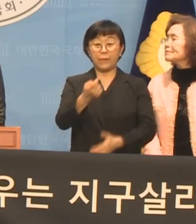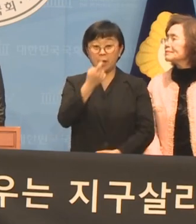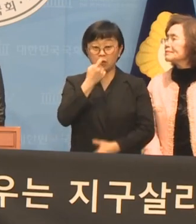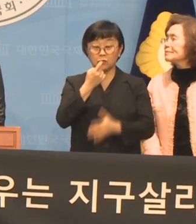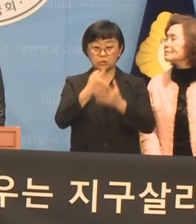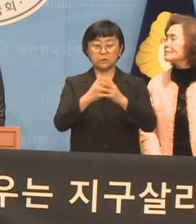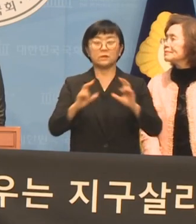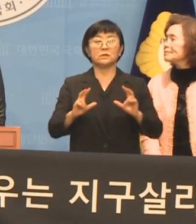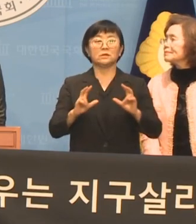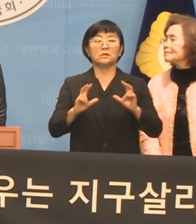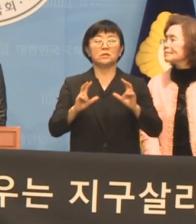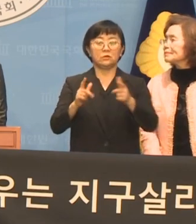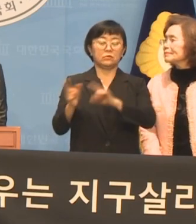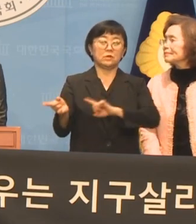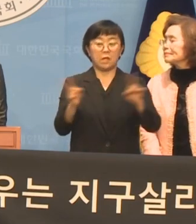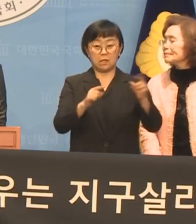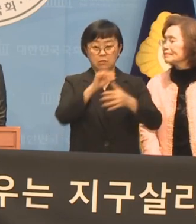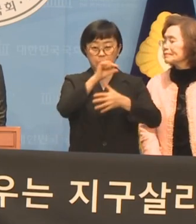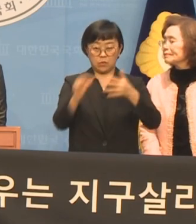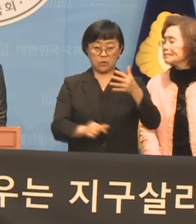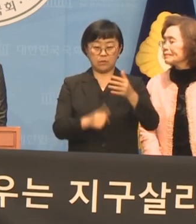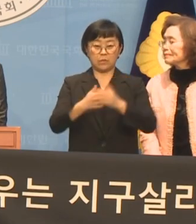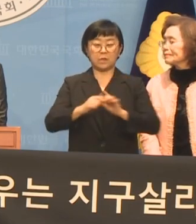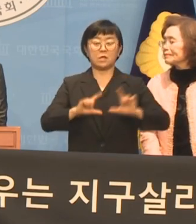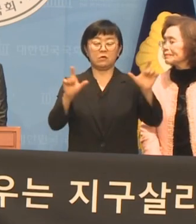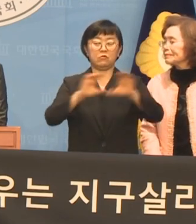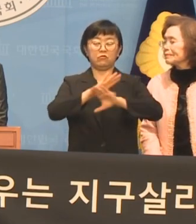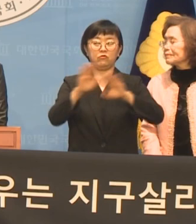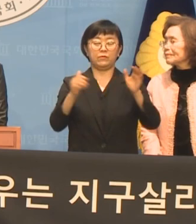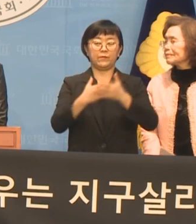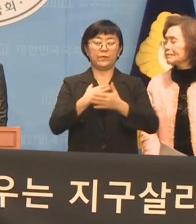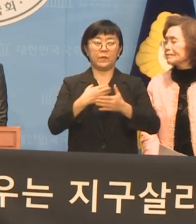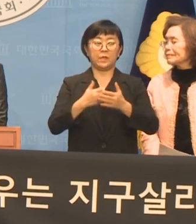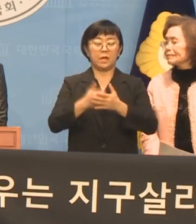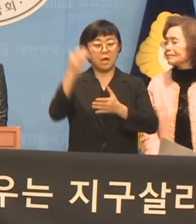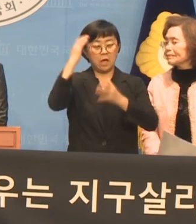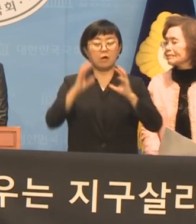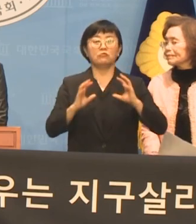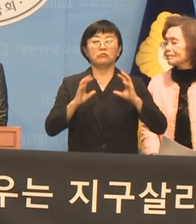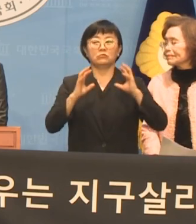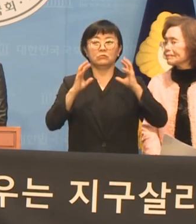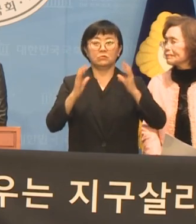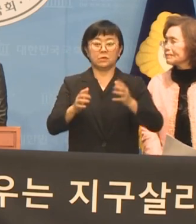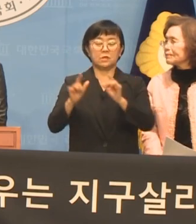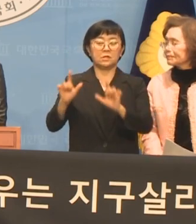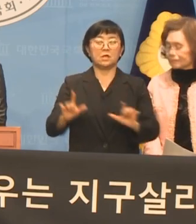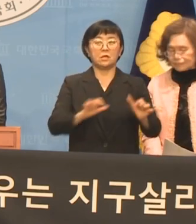살리기 프로젝트. 기후 범죄국이자 해양악당국인 대한민국이